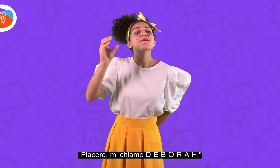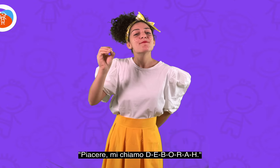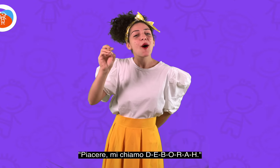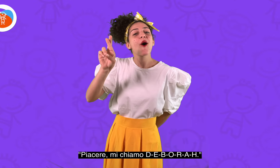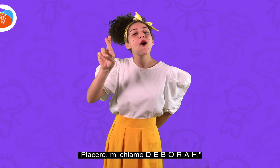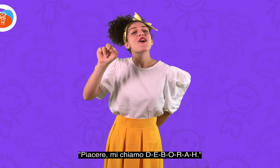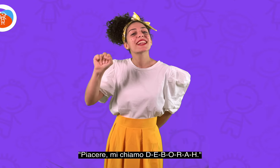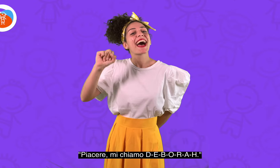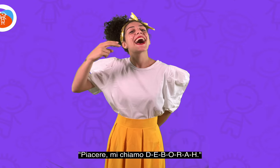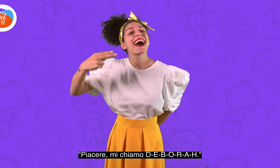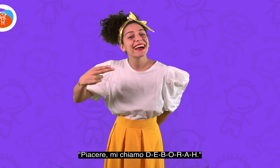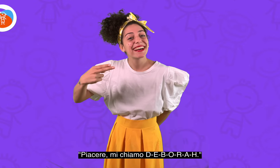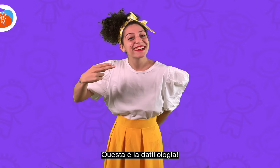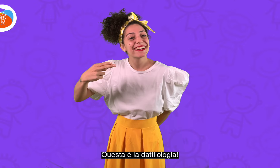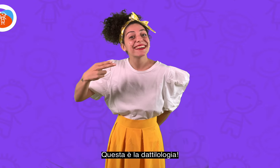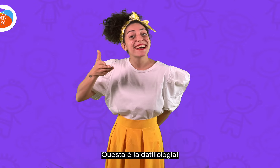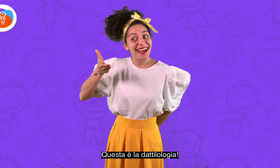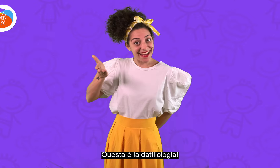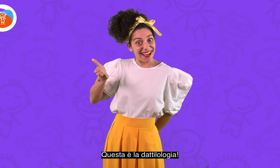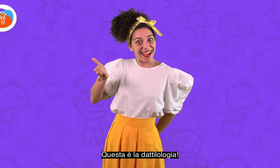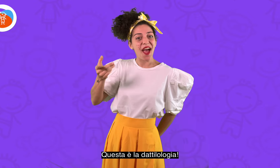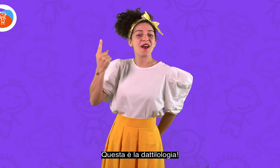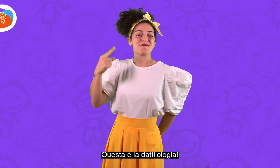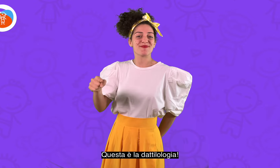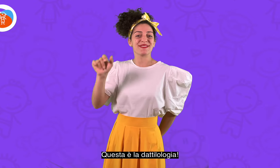-B-O-R-A-H Questa è la datilologia